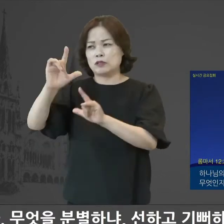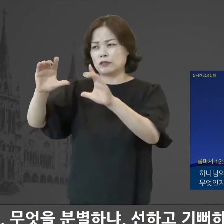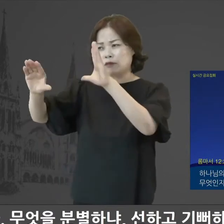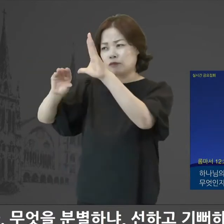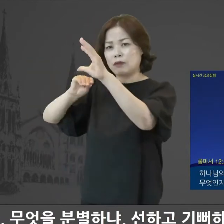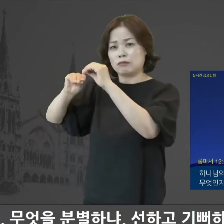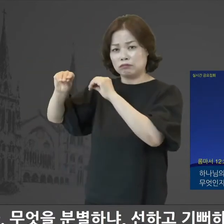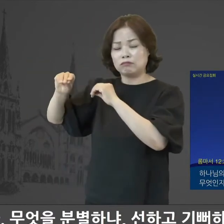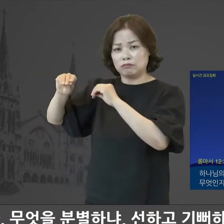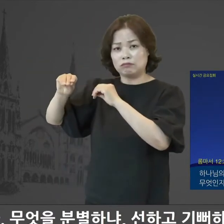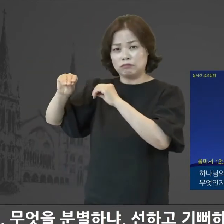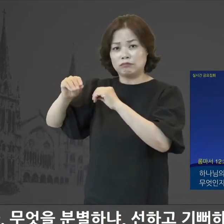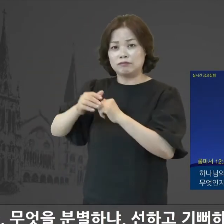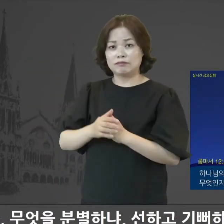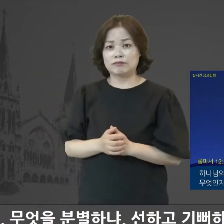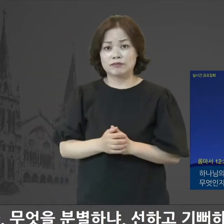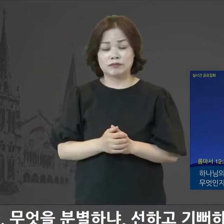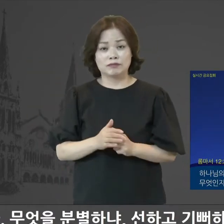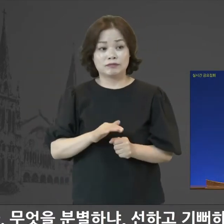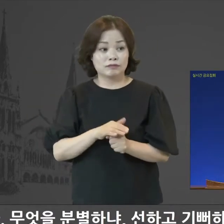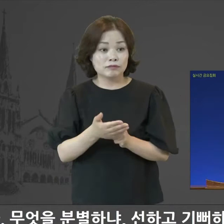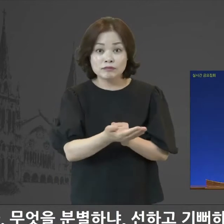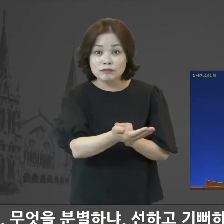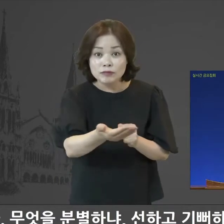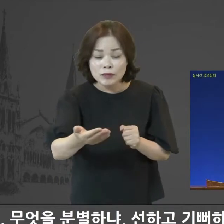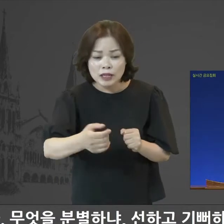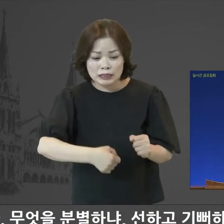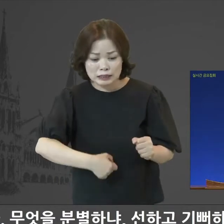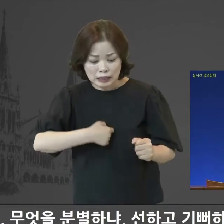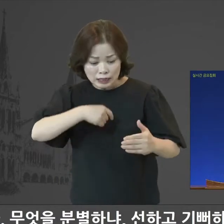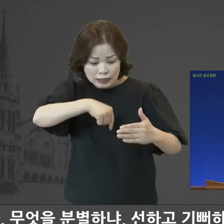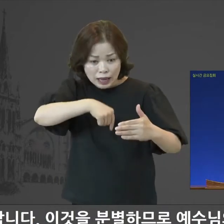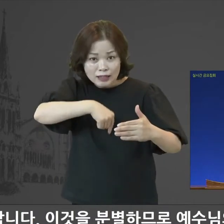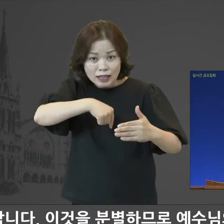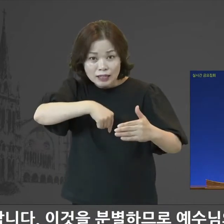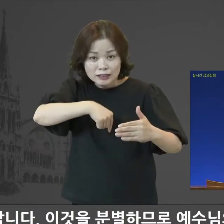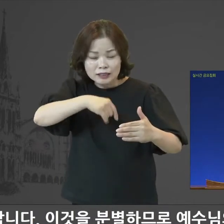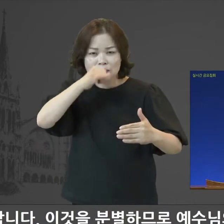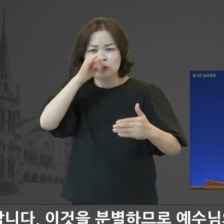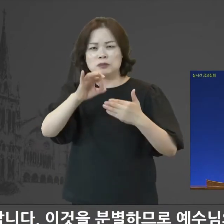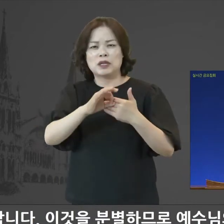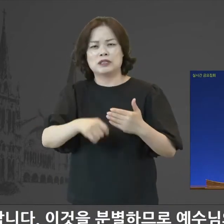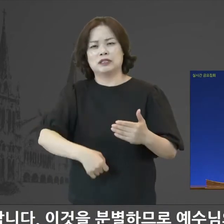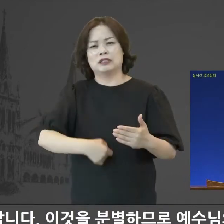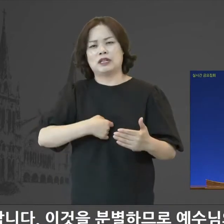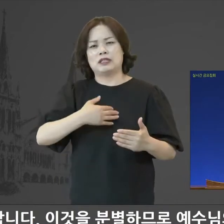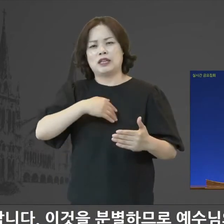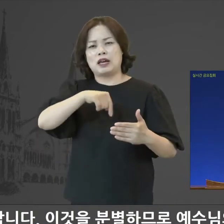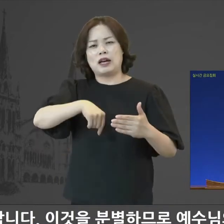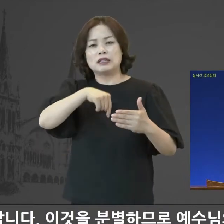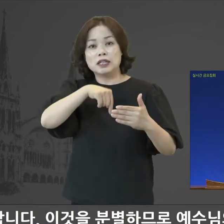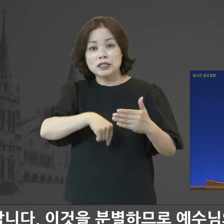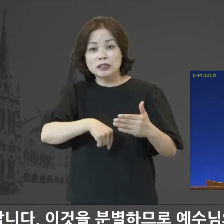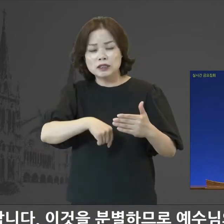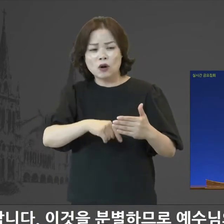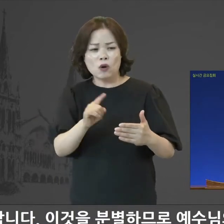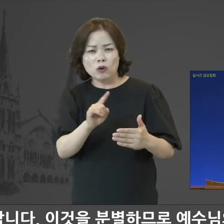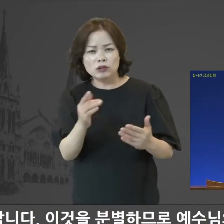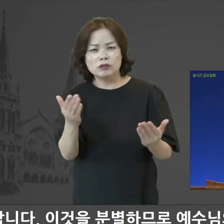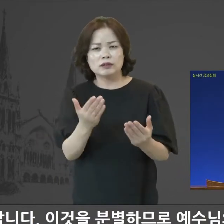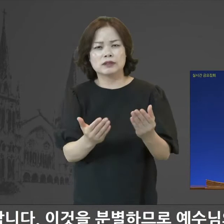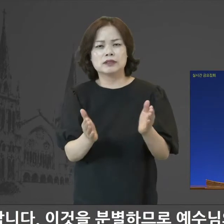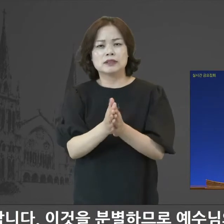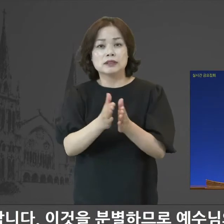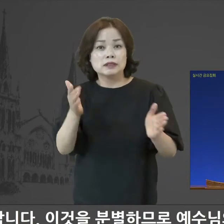닮아가는 것, 이런 뜻이에요. 그러니까 사랑하는 여러분, 의가 내 안에 있으면, 의가 내 안에 있는 순간부터 어떤 일이